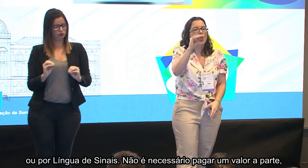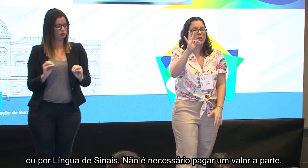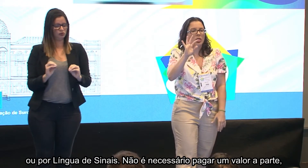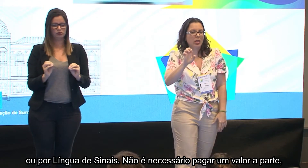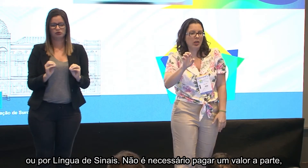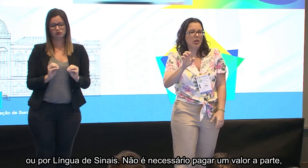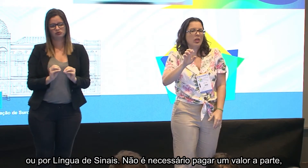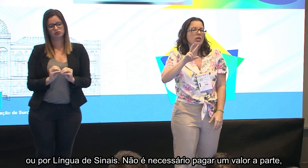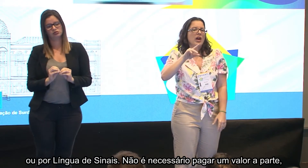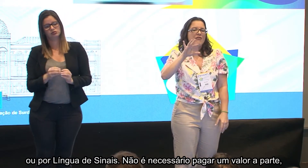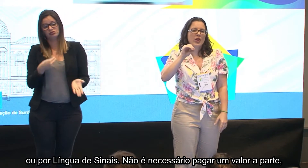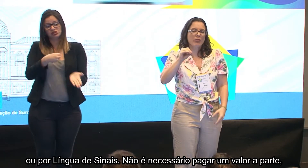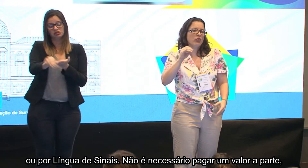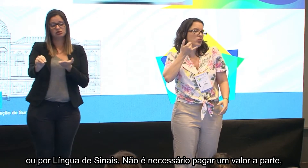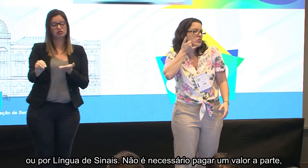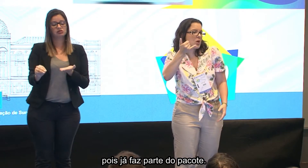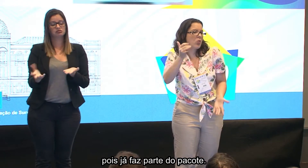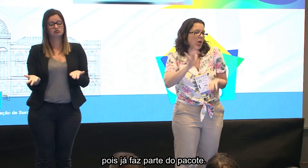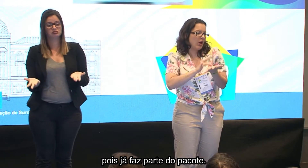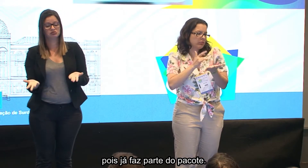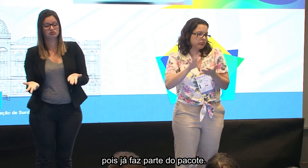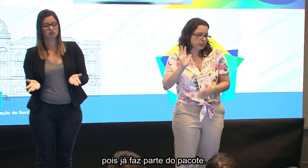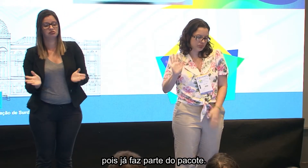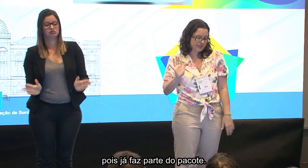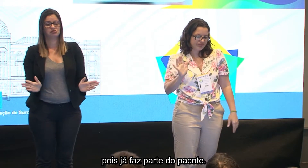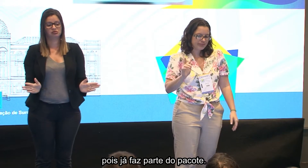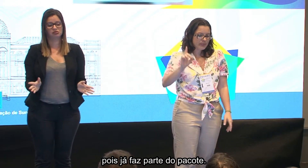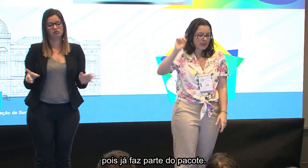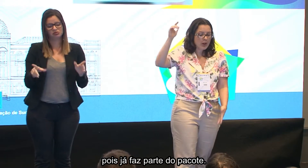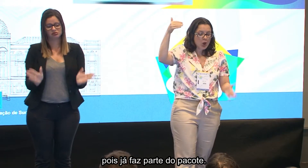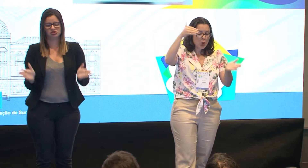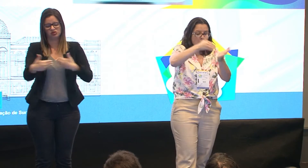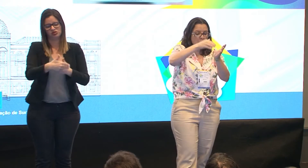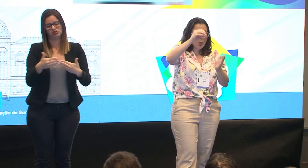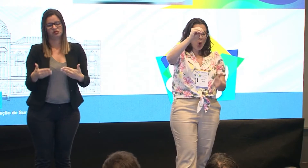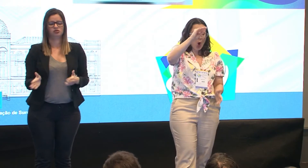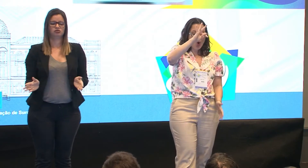valor à parte, pois já faz parte do pacote.